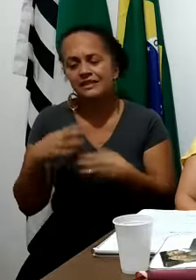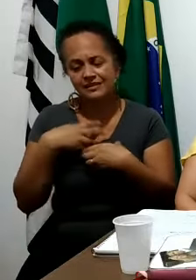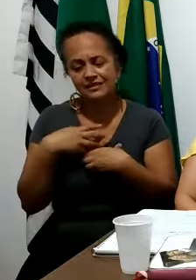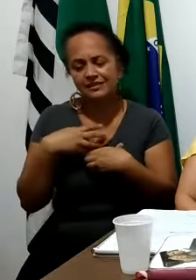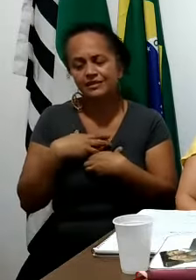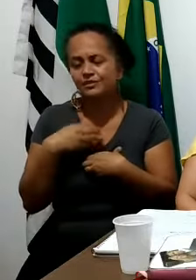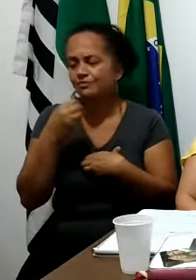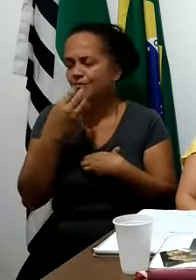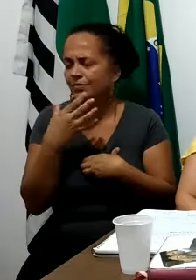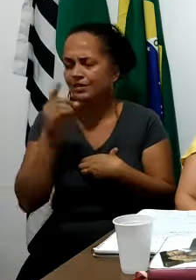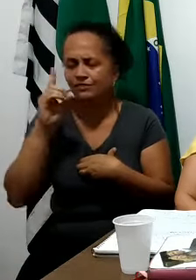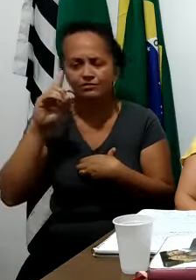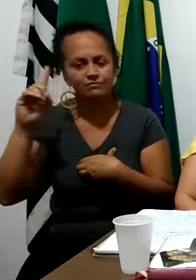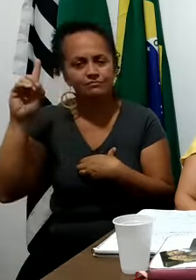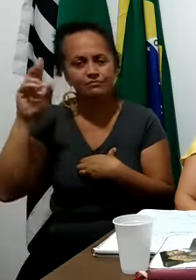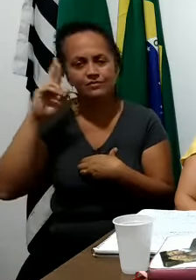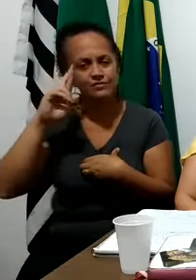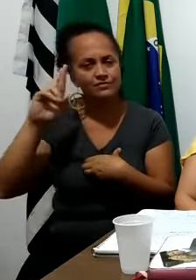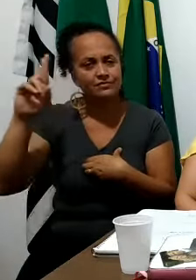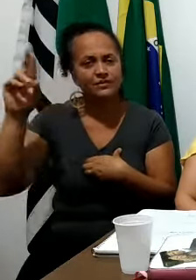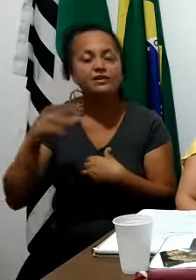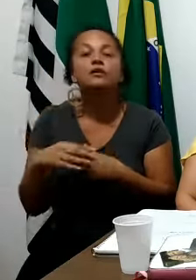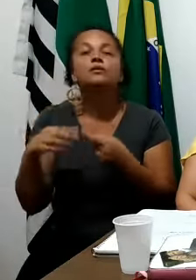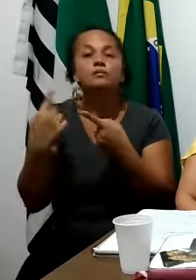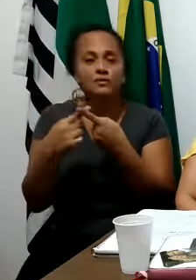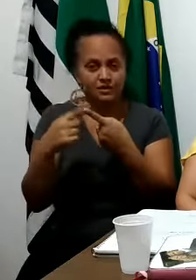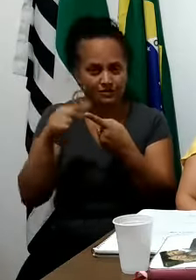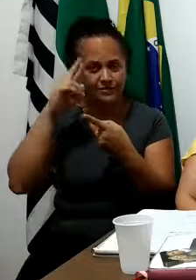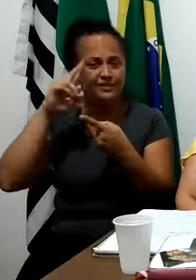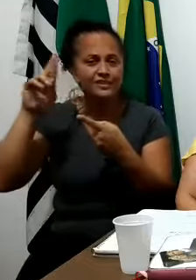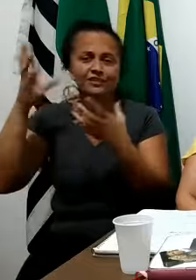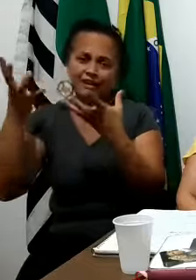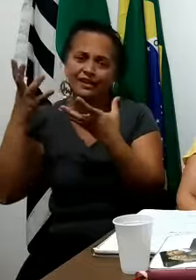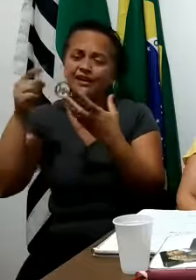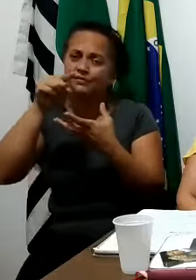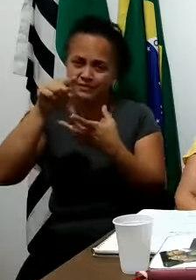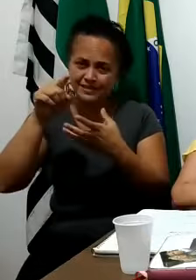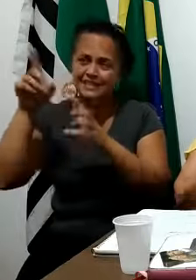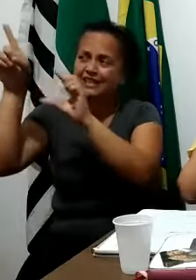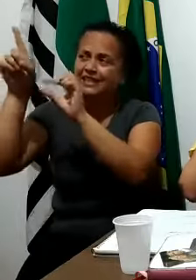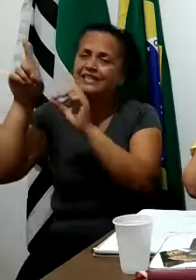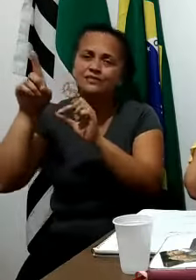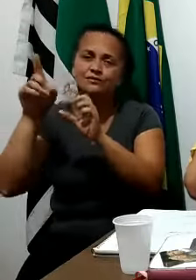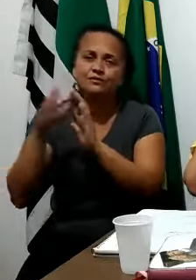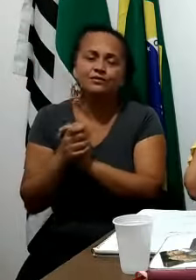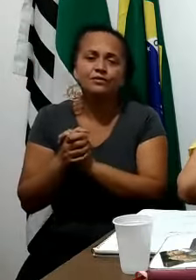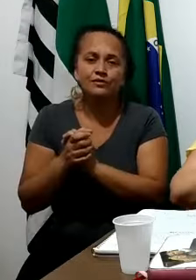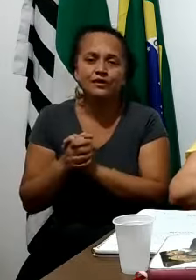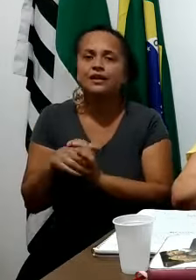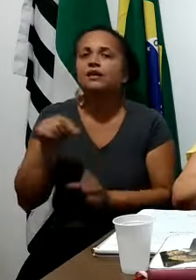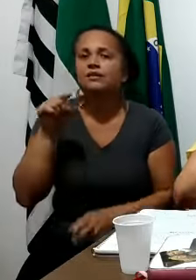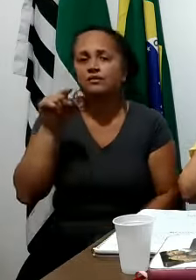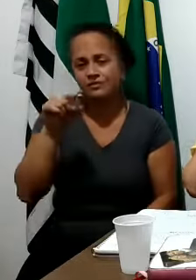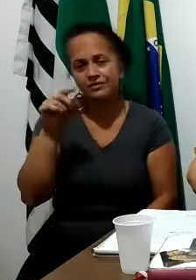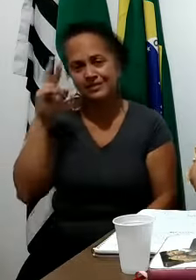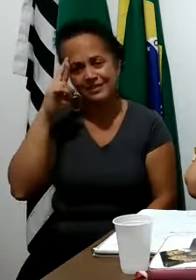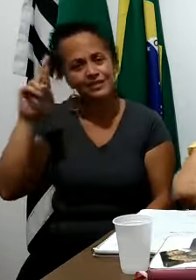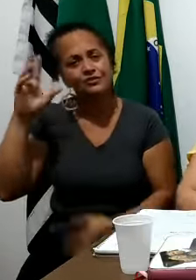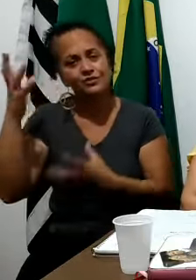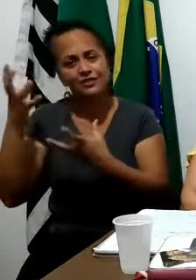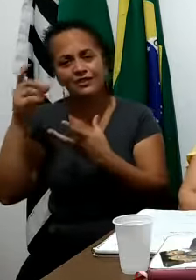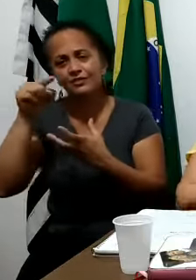disponível para o Senhor, né? Porque o Senhor está procurando pessoas disponíveis, Ele não está procurando pessoas capacitadas. Porque capacitado,